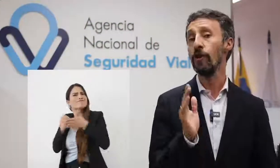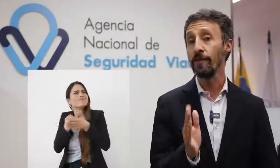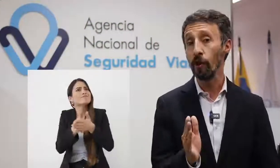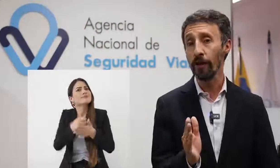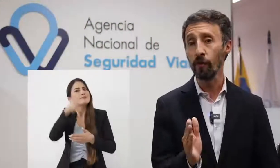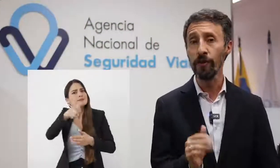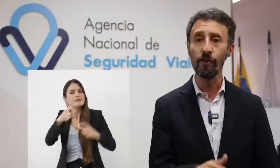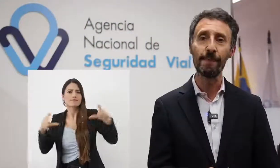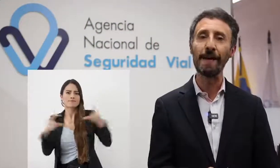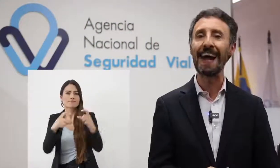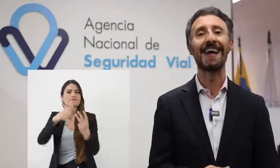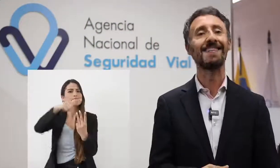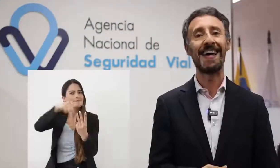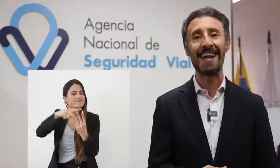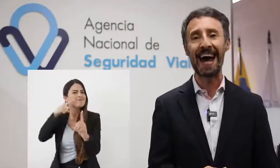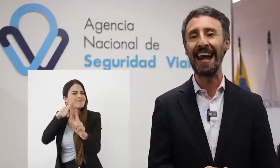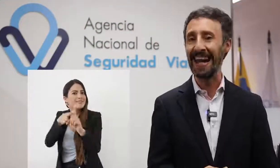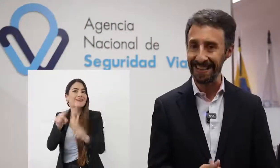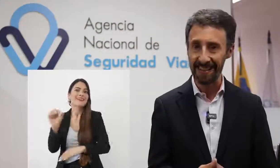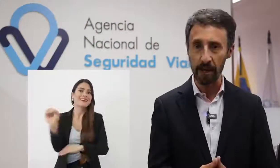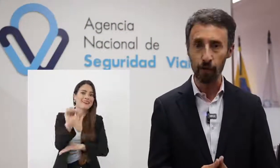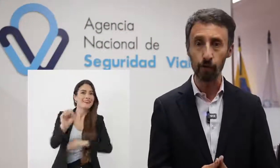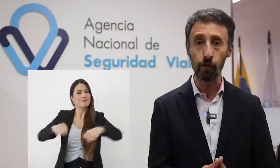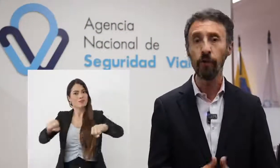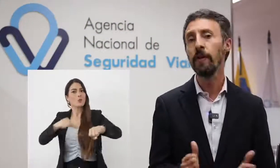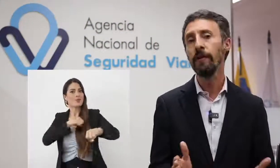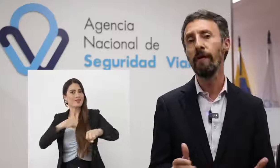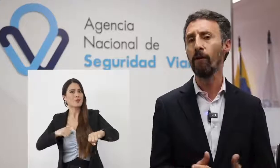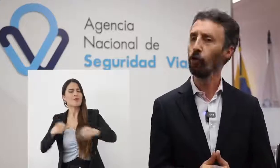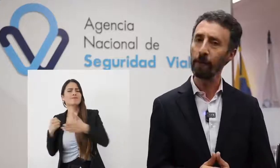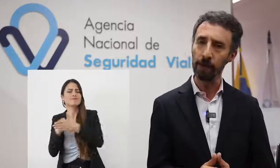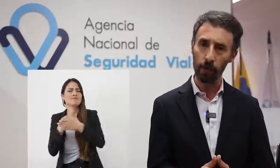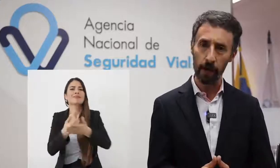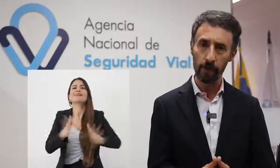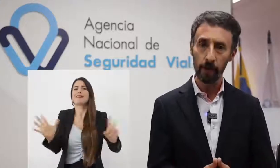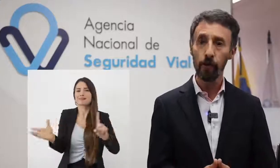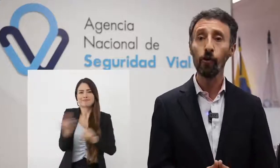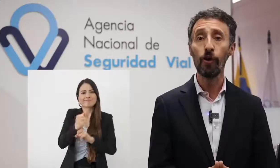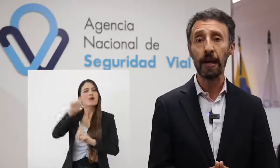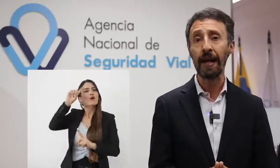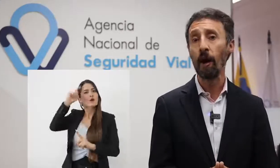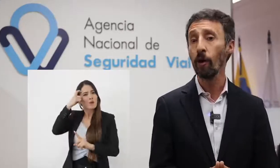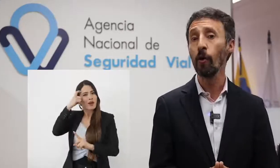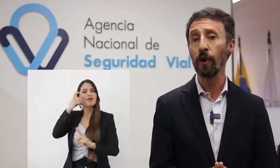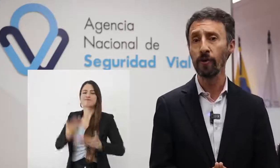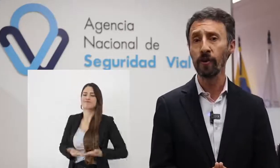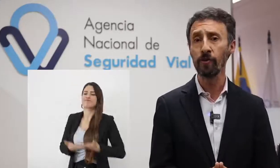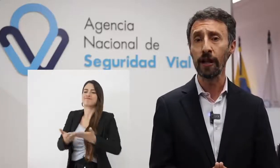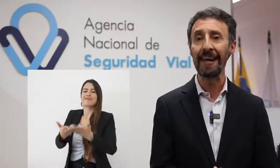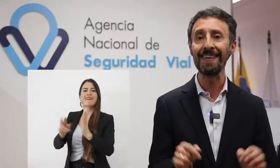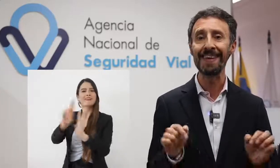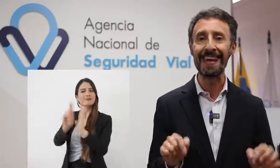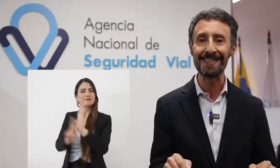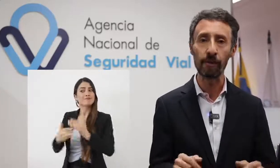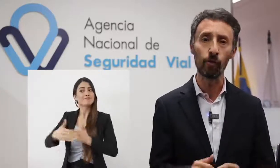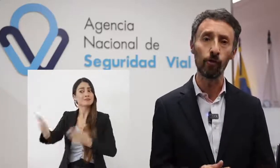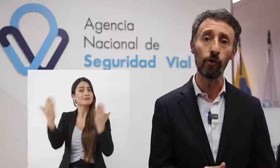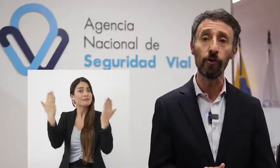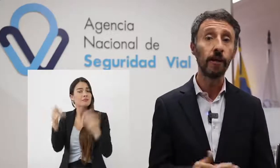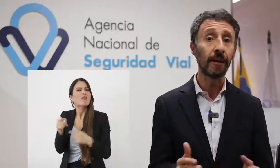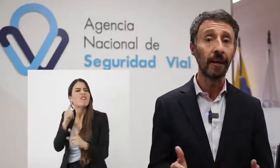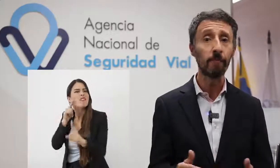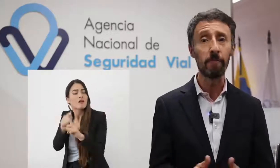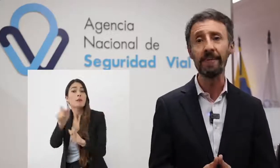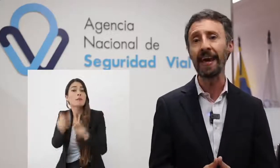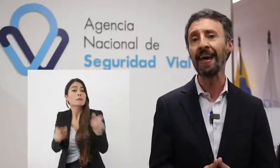sorda solicitó las condiciones para acceder a la licencia de conducción de vehículos particulares Y hoy el legado del Gobierno Nacional es esta